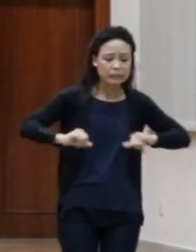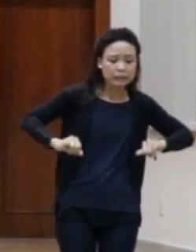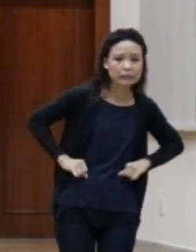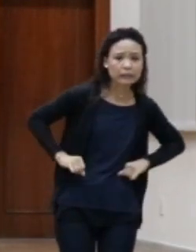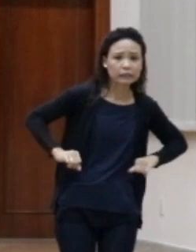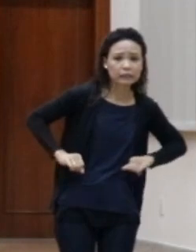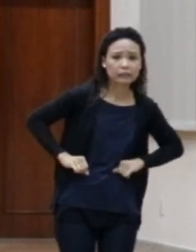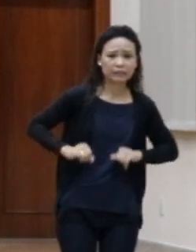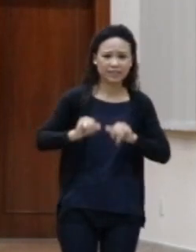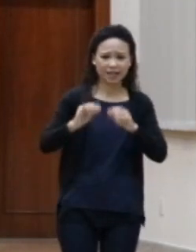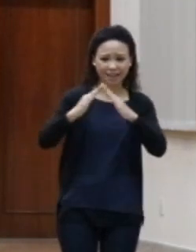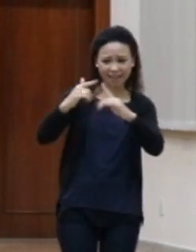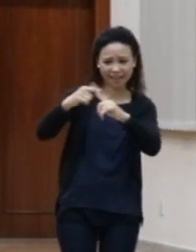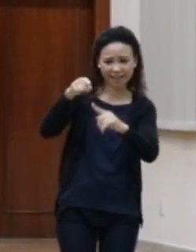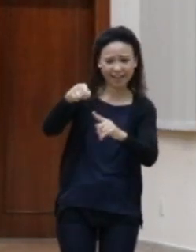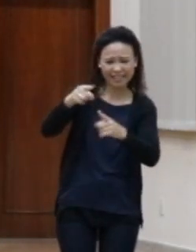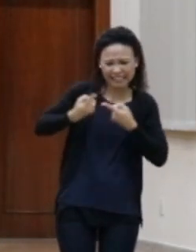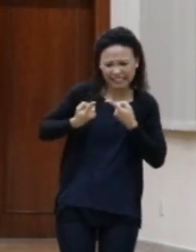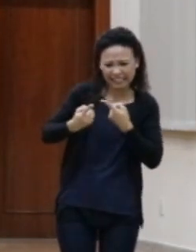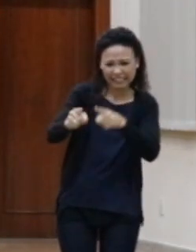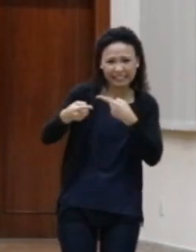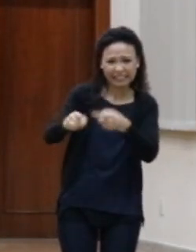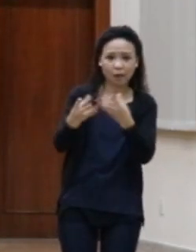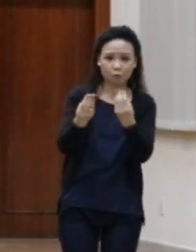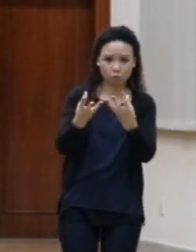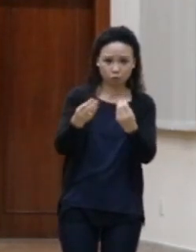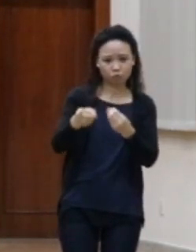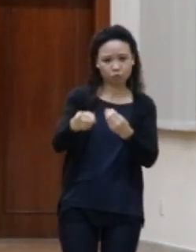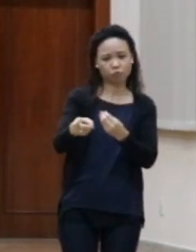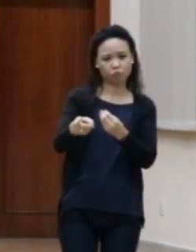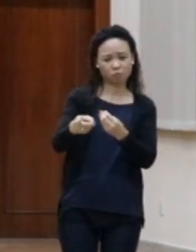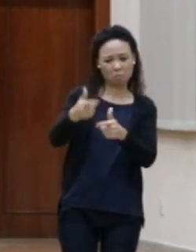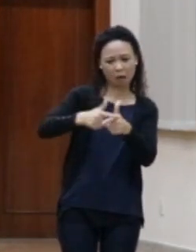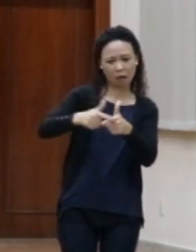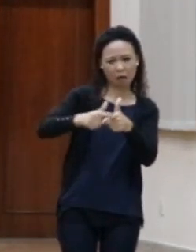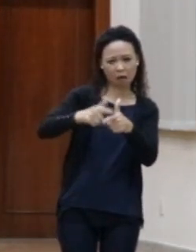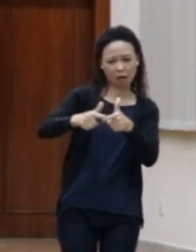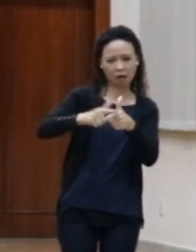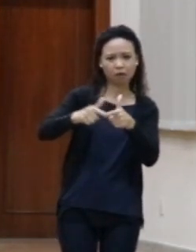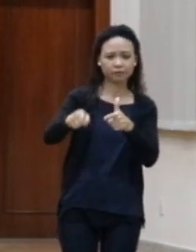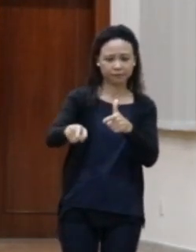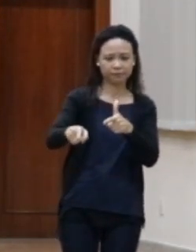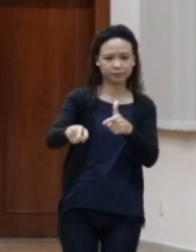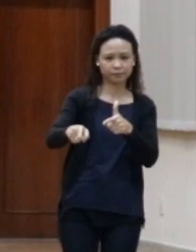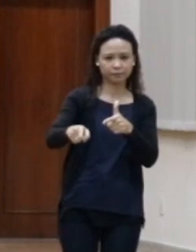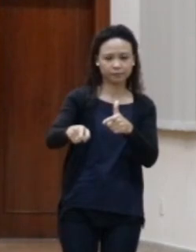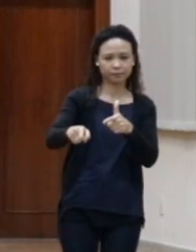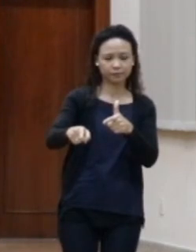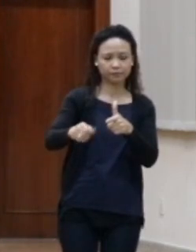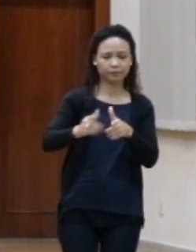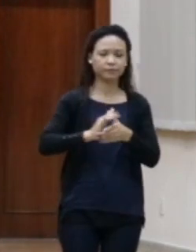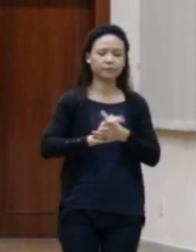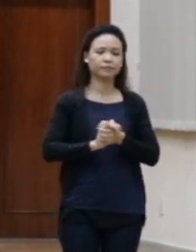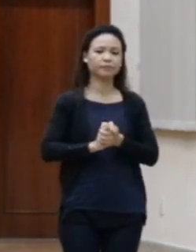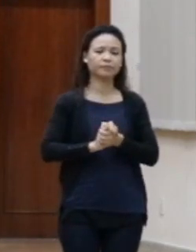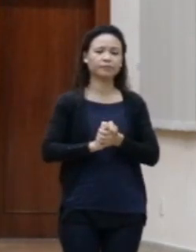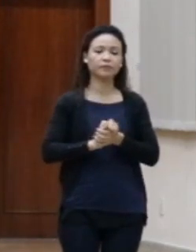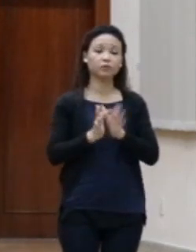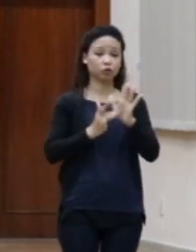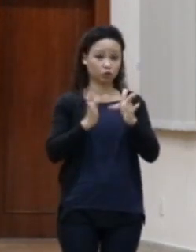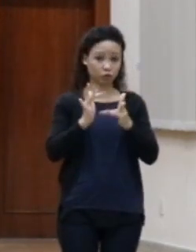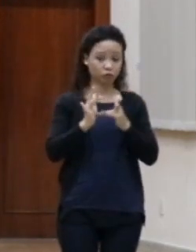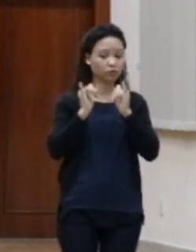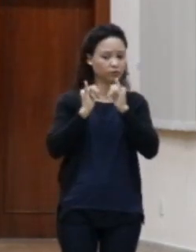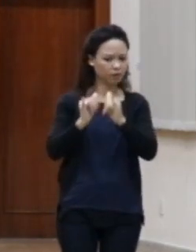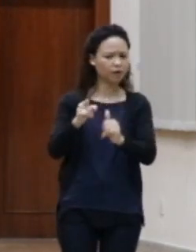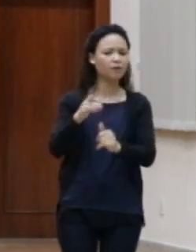que vivia em aflições, em lutas. O Senhor Jesus Cristo então declara àquela igreja: conheço as